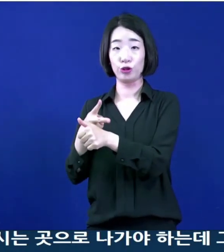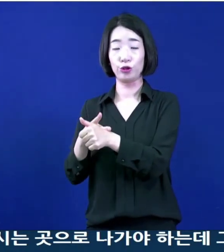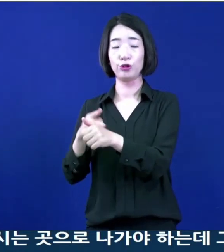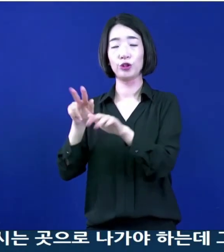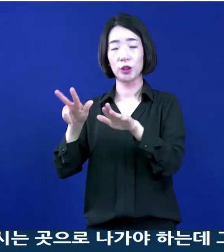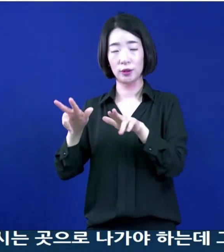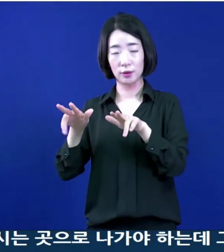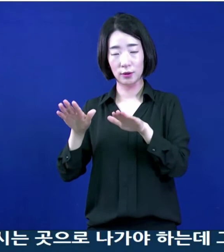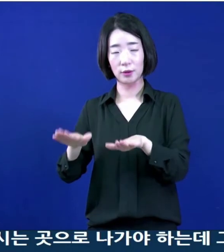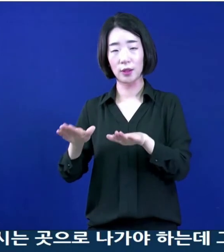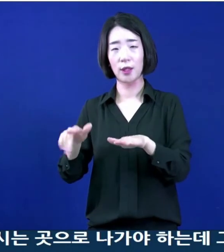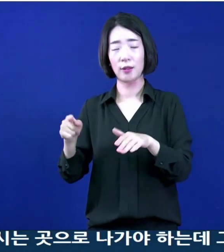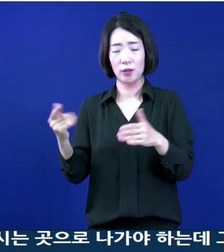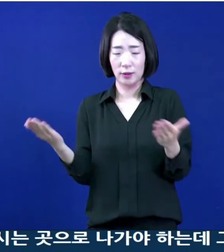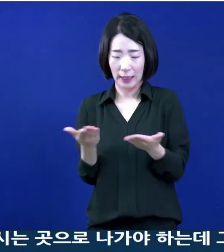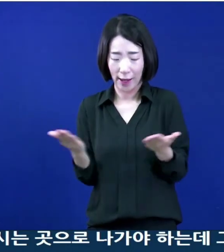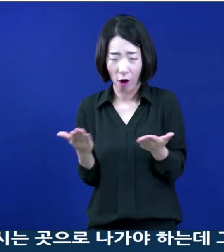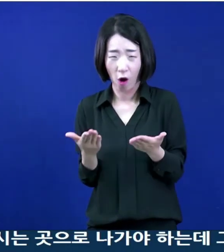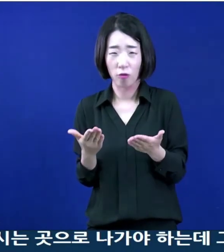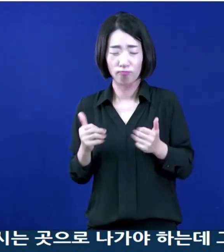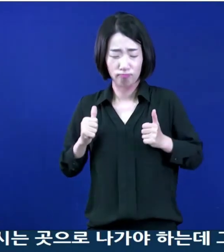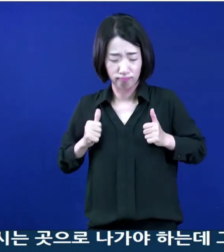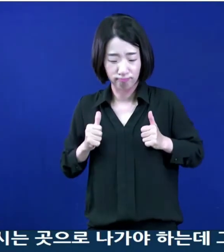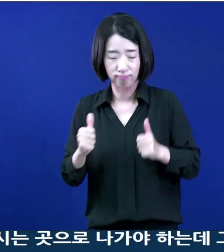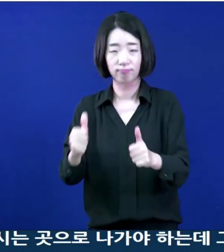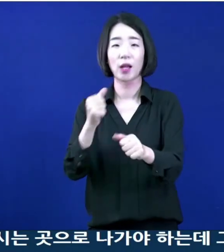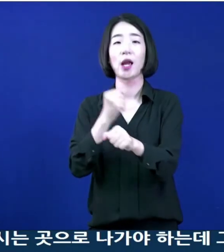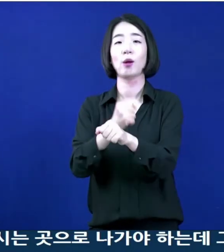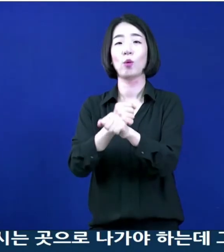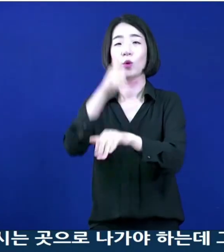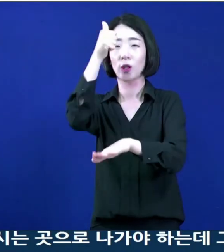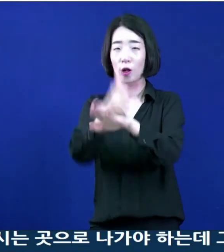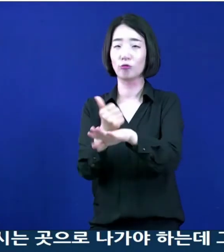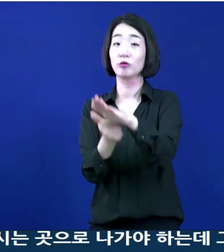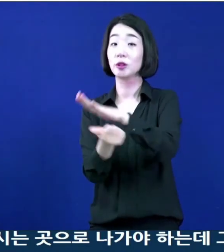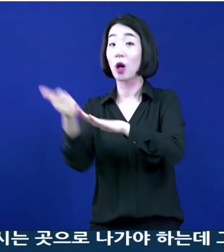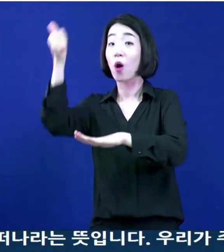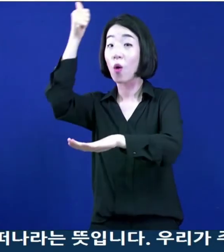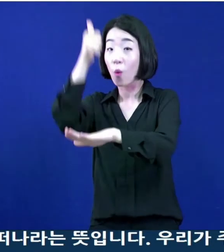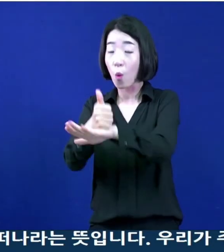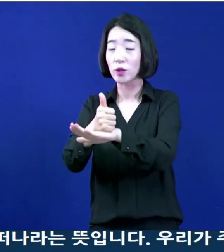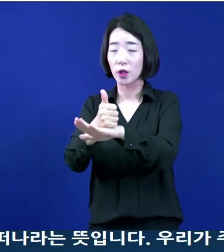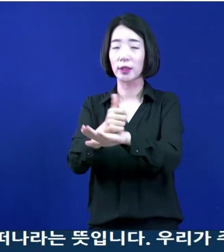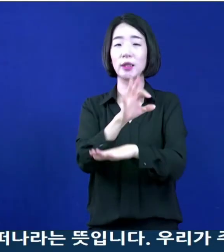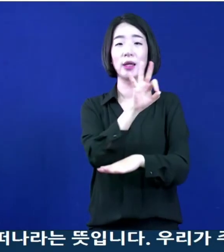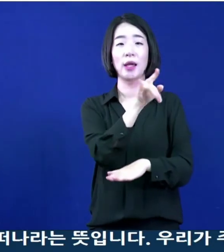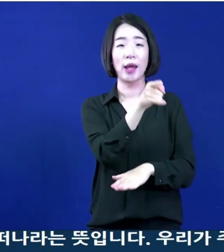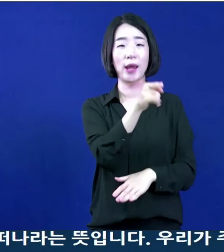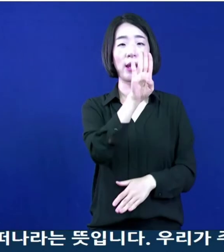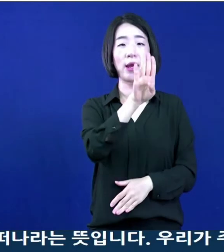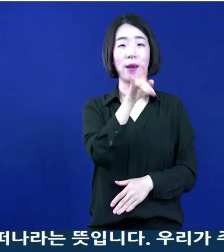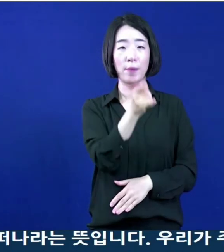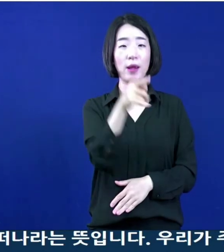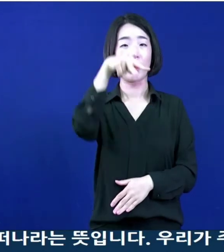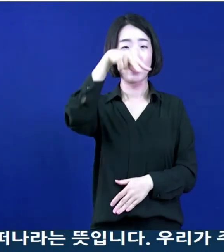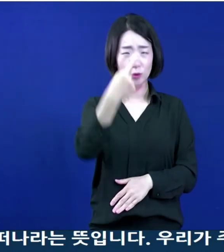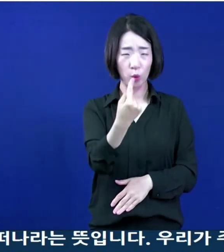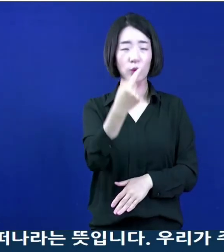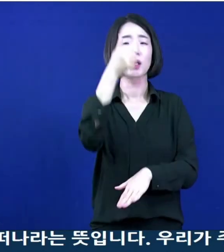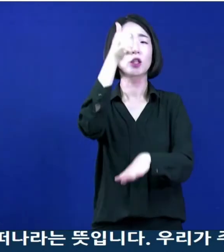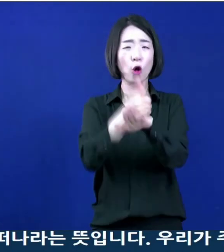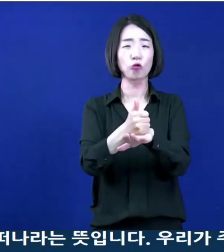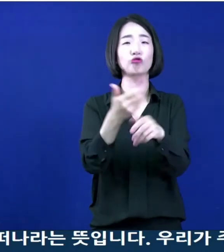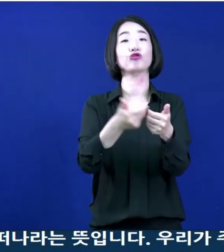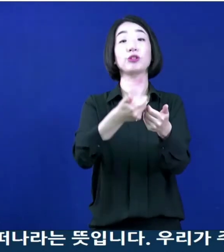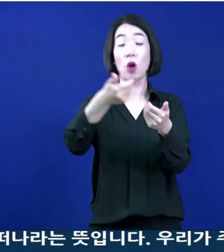그렇게 열심히 사역을 했고 그렇게 성공적인 목회를 했던 에베소를 떠나게 됩니다. 이 떠날 때 바울이 참 재산이